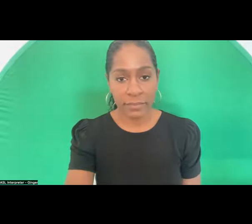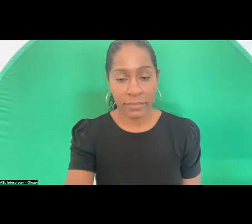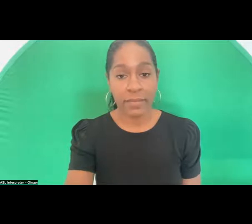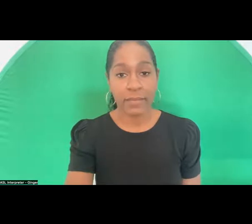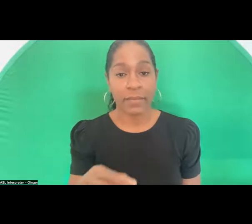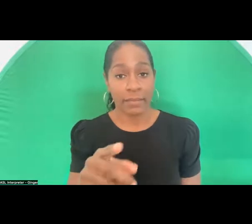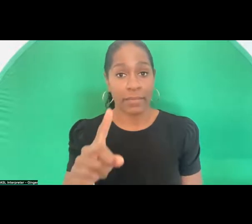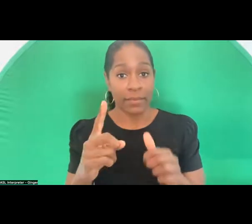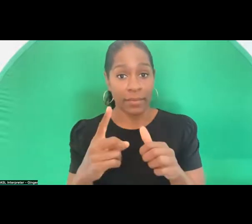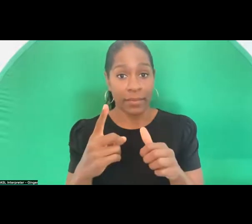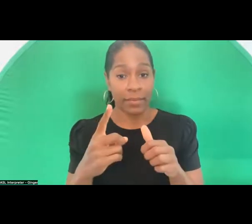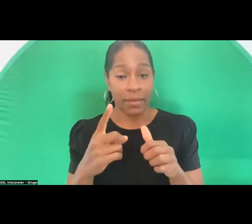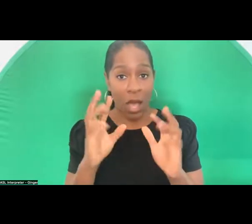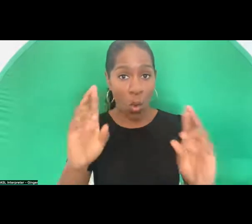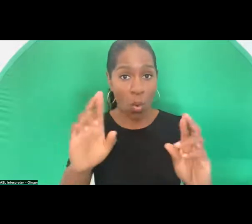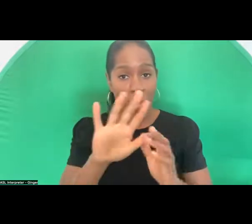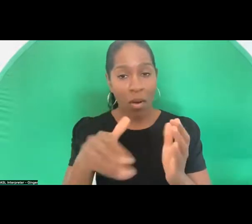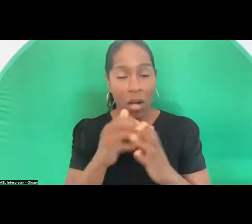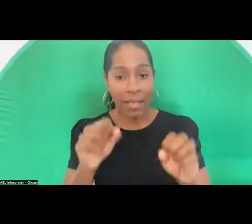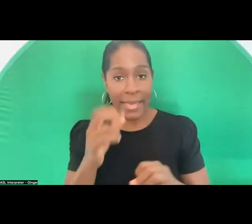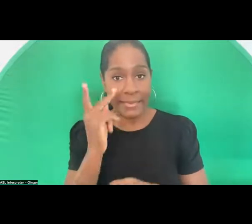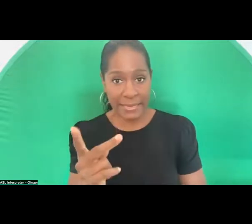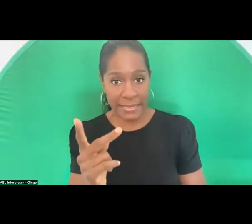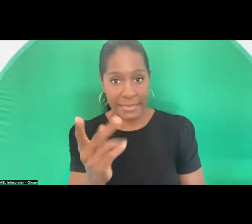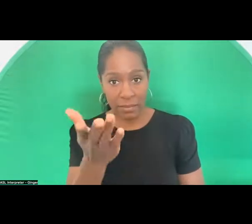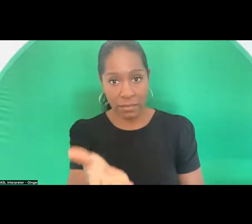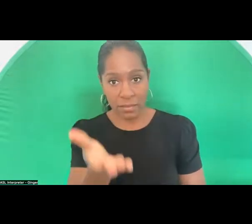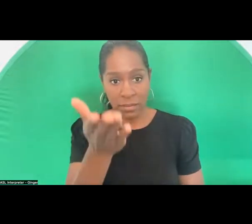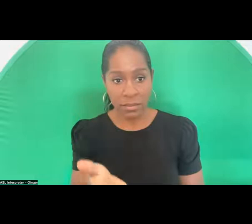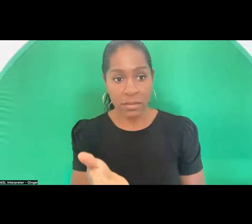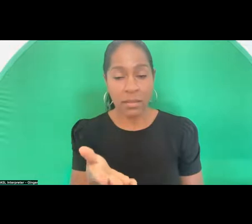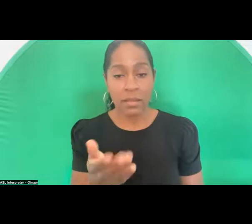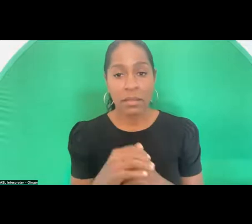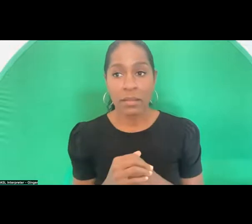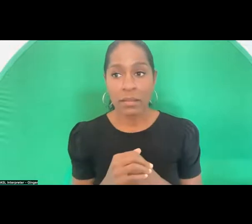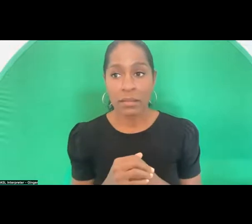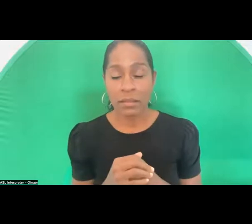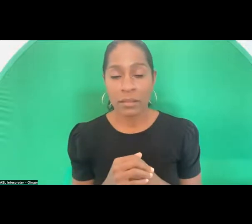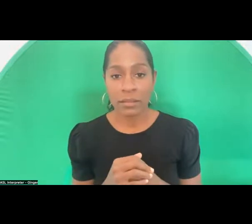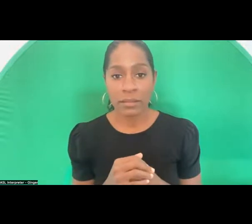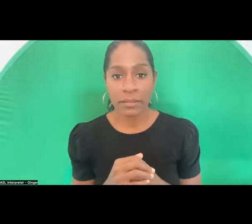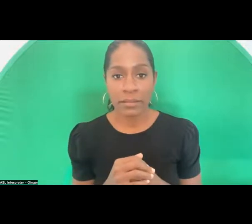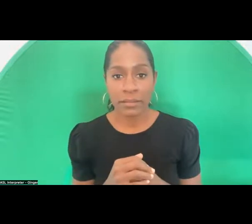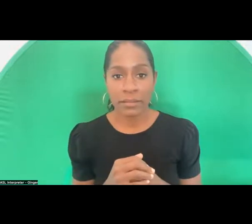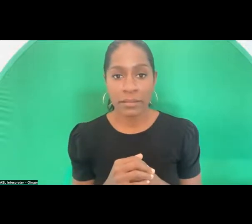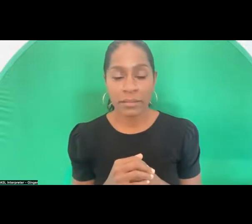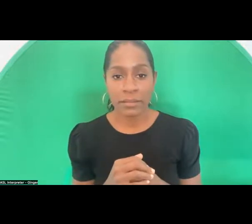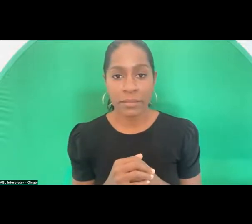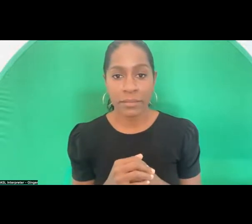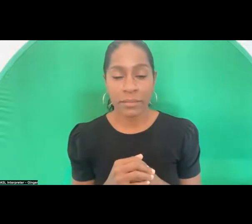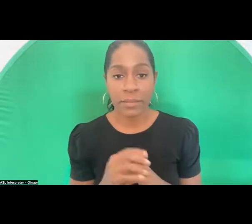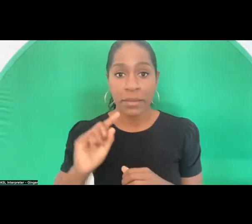Muy bien espero que todos puedan ver la encuesta en la pantalla